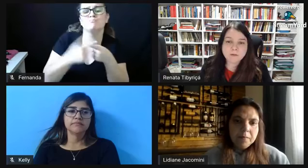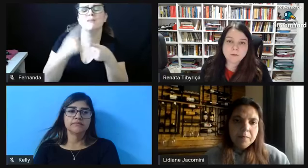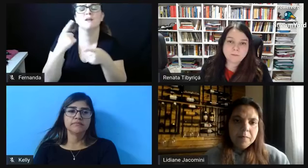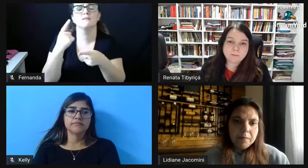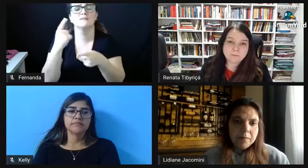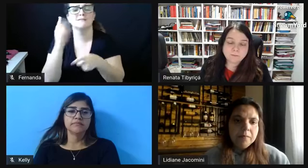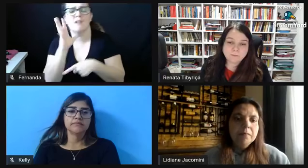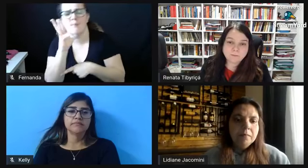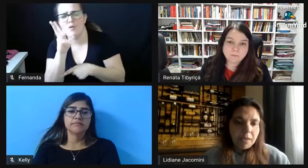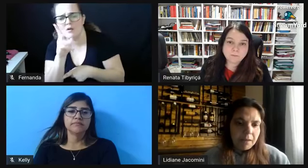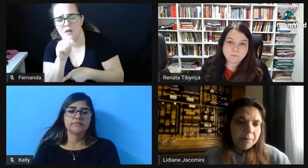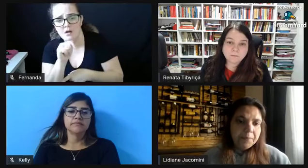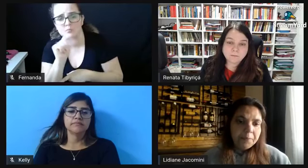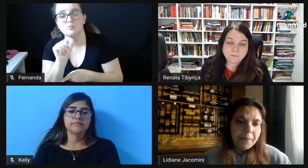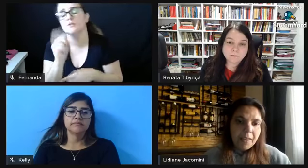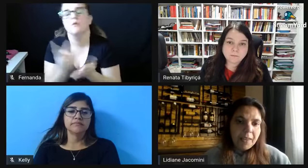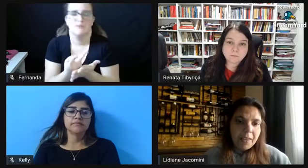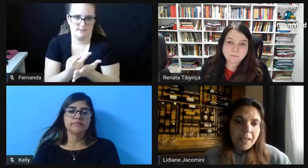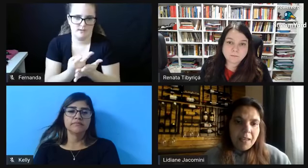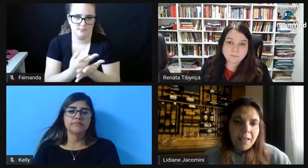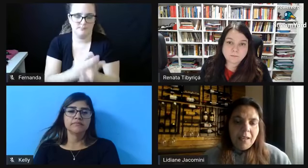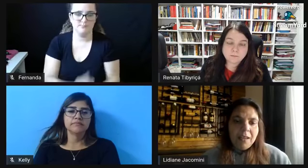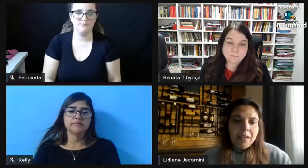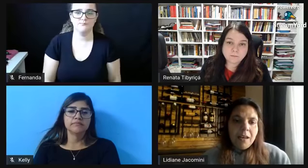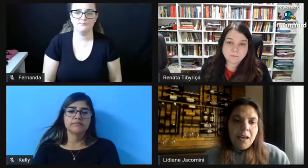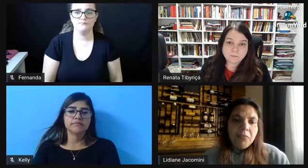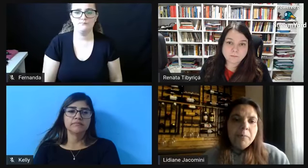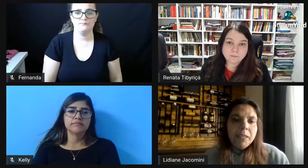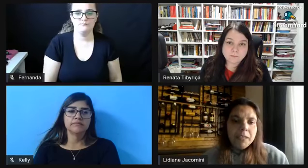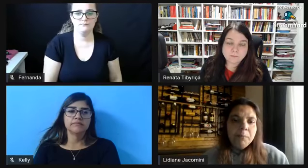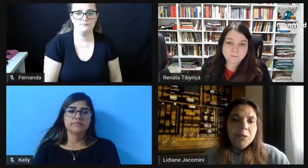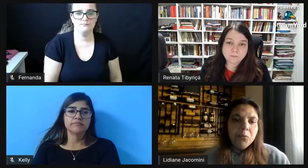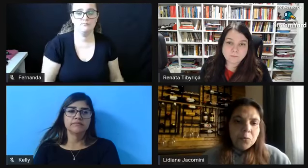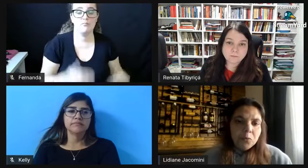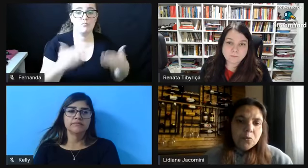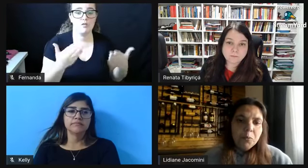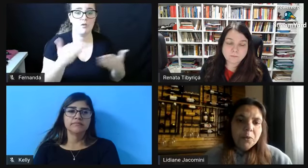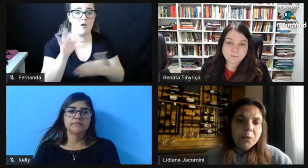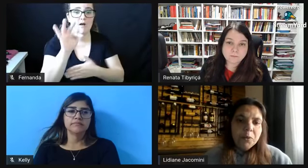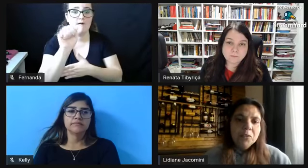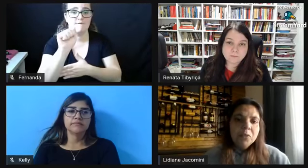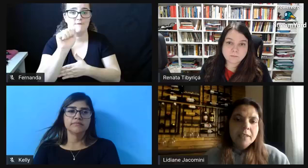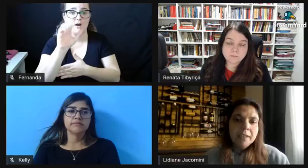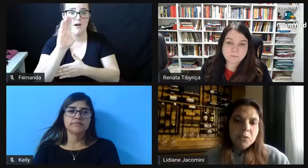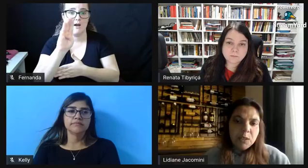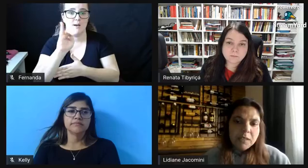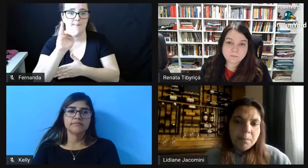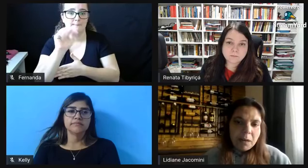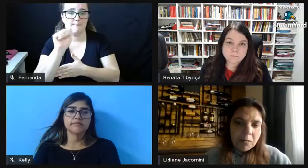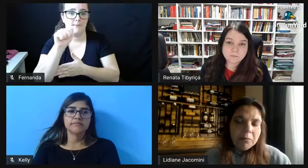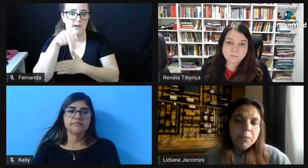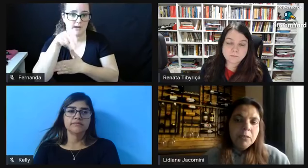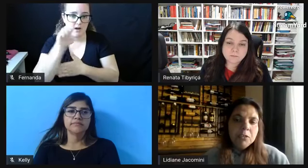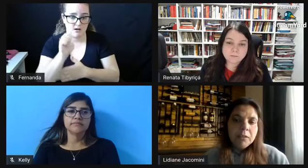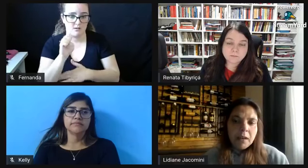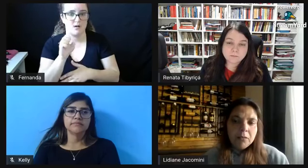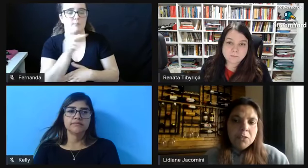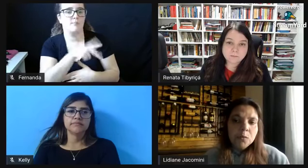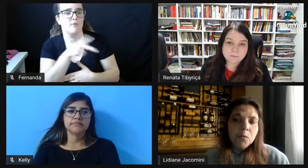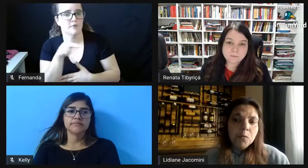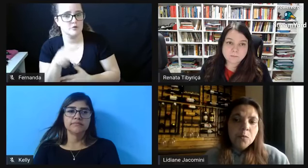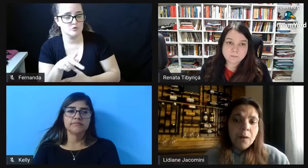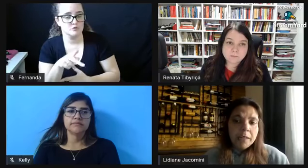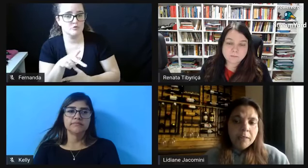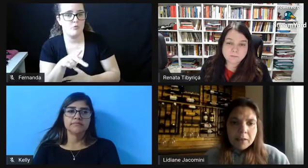para isso. Tá. A Fabiane perguntou, sou professora da rede municipal, pelo